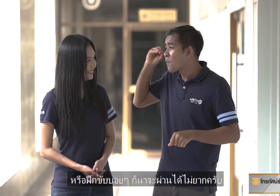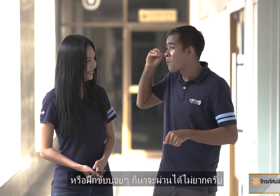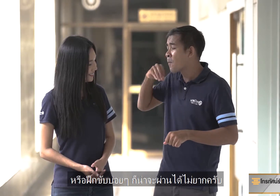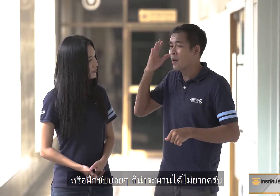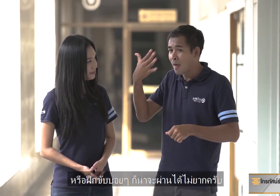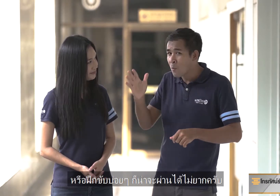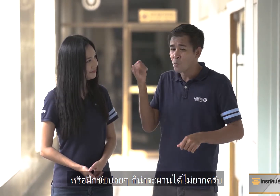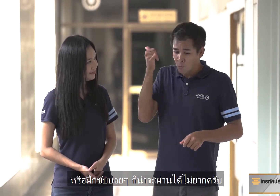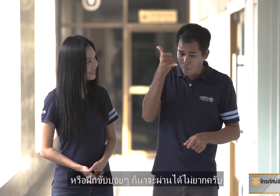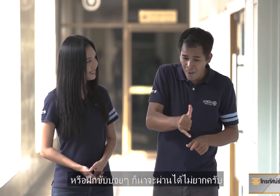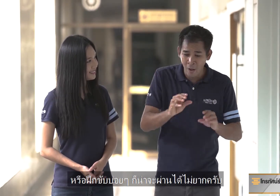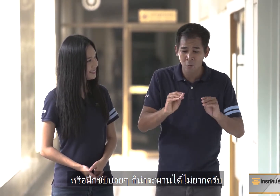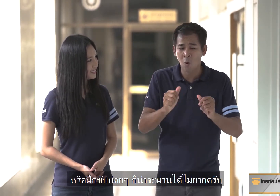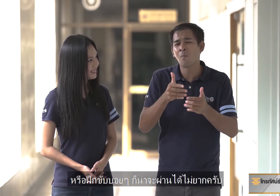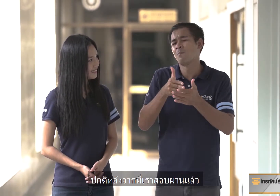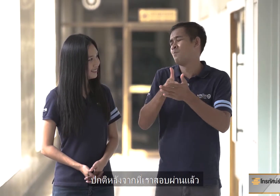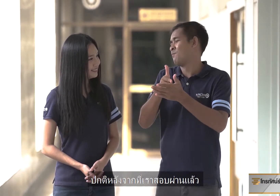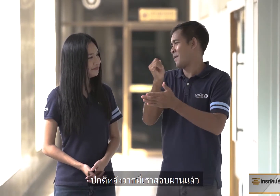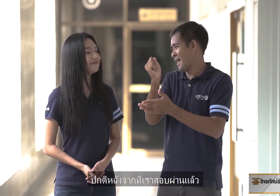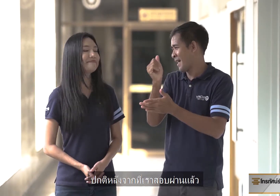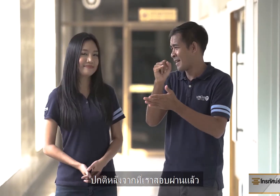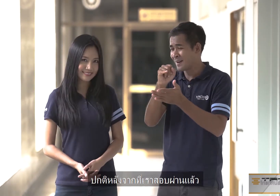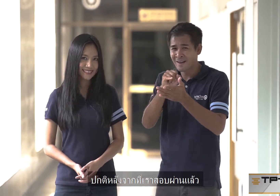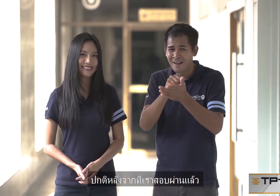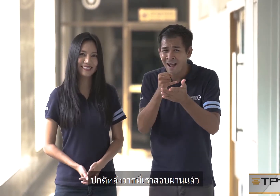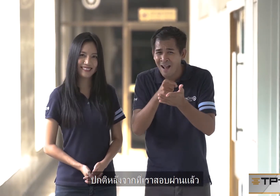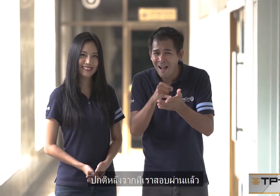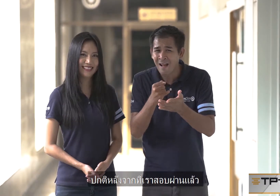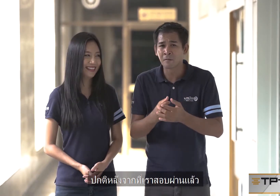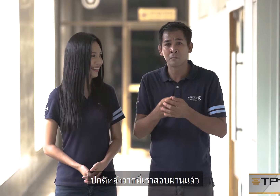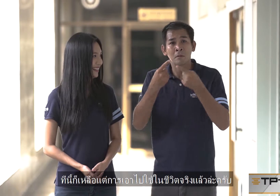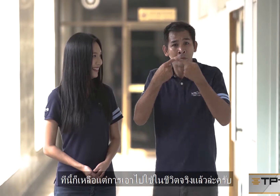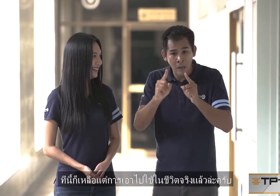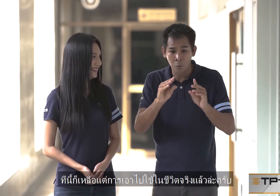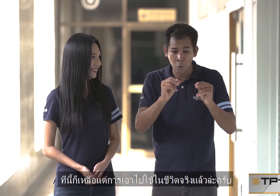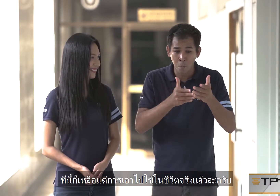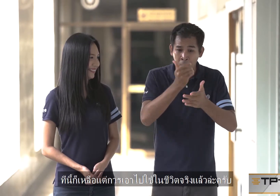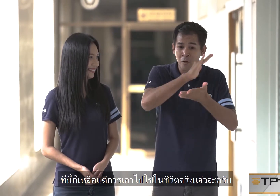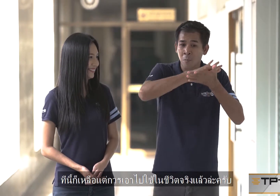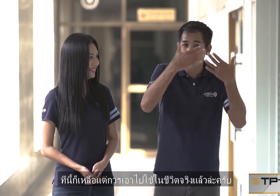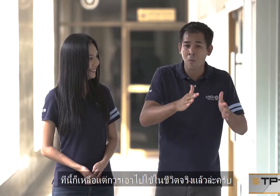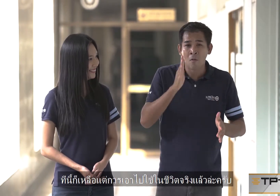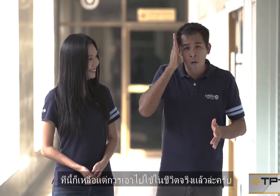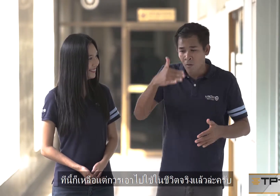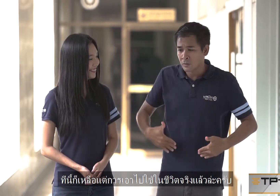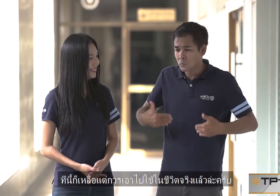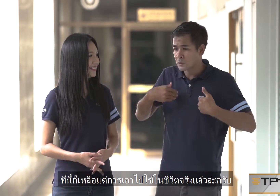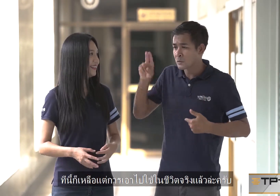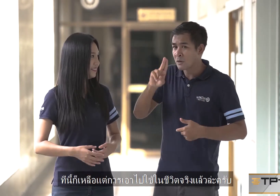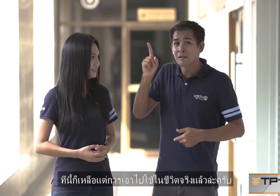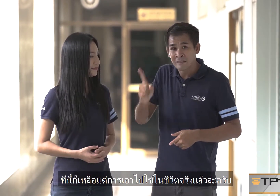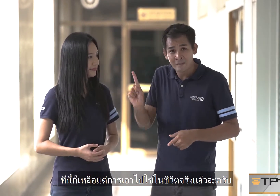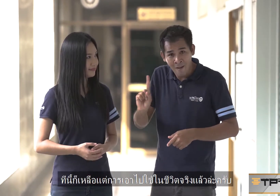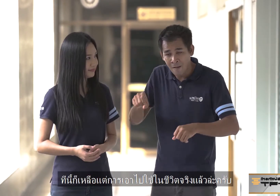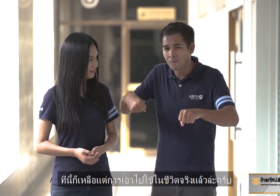ๆก็น่าจะผ่านได้ไม่ยากครับปกติหลังจากที่เราสอบผ่านแล้วทีนี้ก็เหลือแต่การเอาไปใช้ในชีวิต